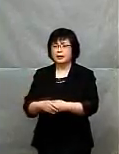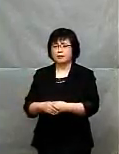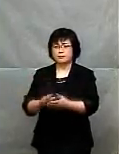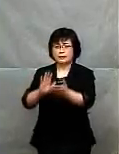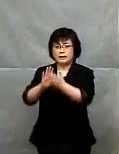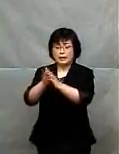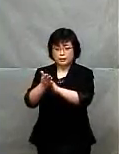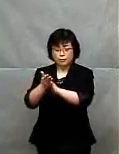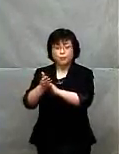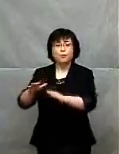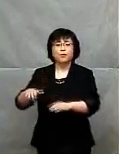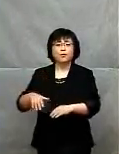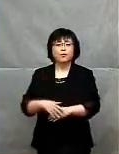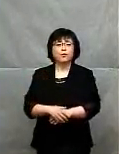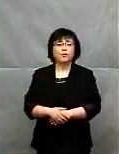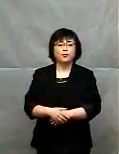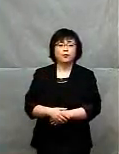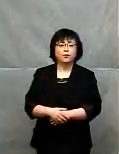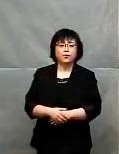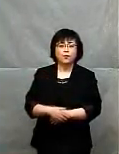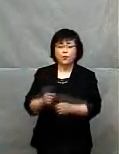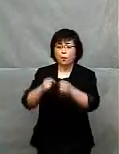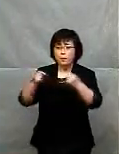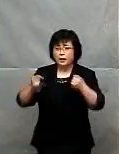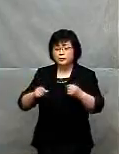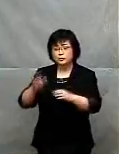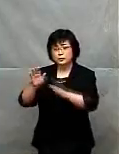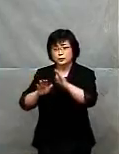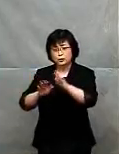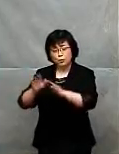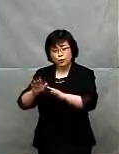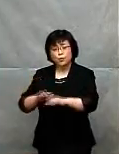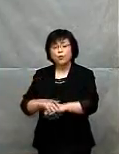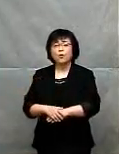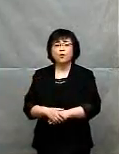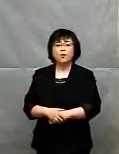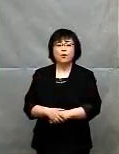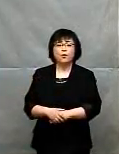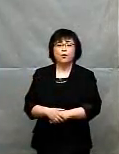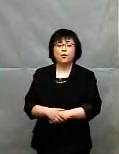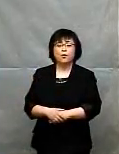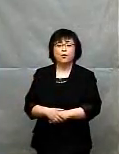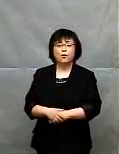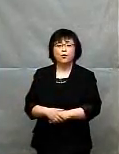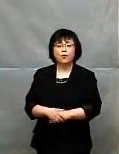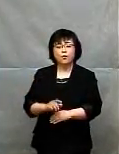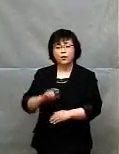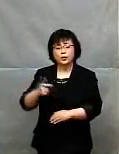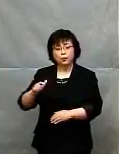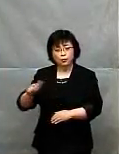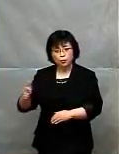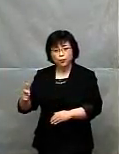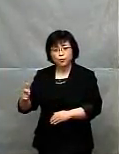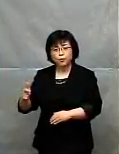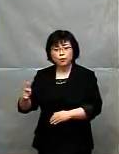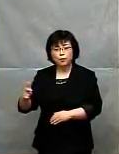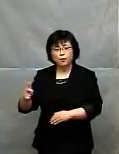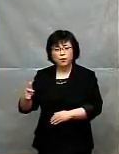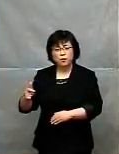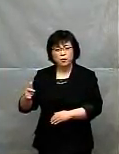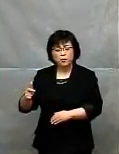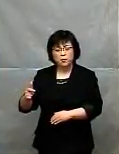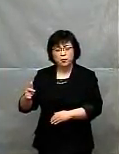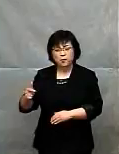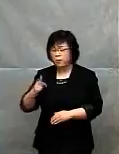その個別事情もまあいろいろやり取り